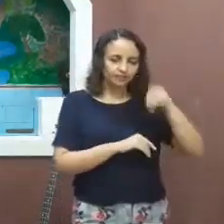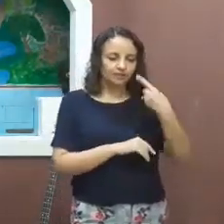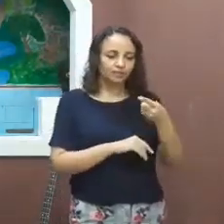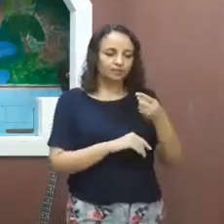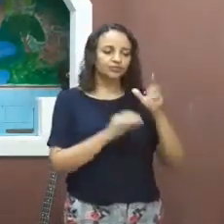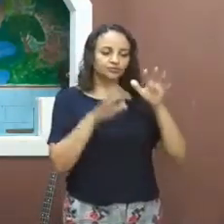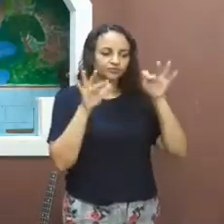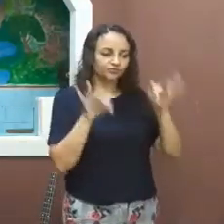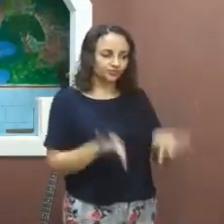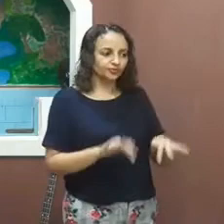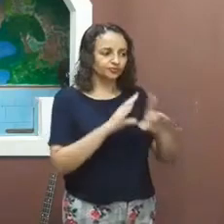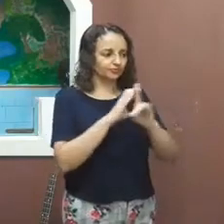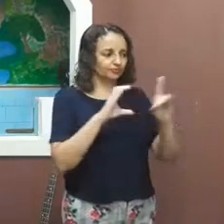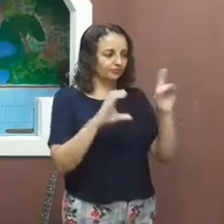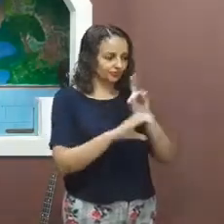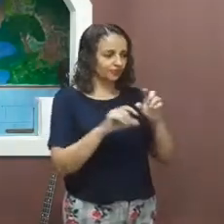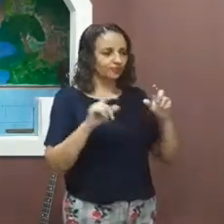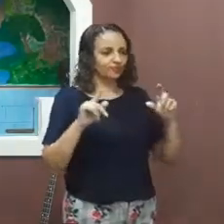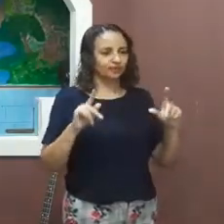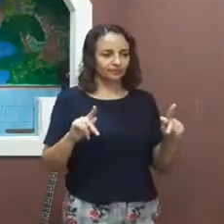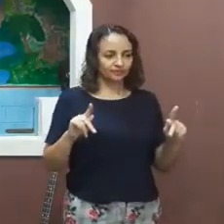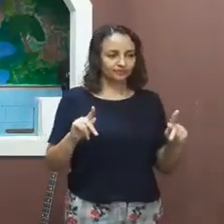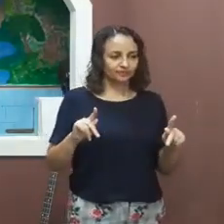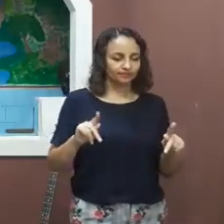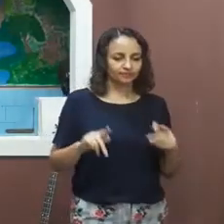oração silenciosa, estamos assim despedidos.